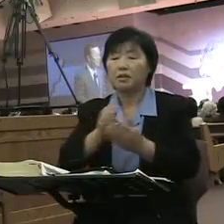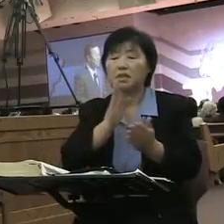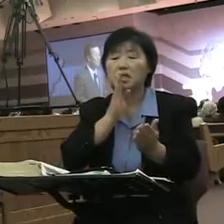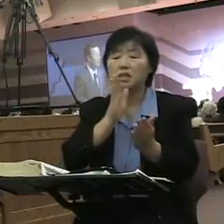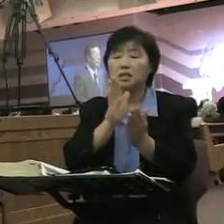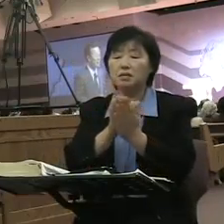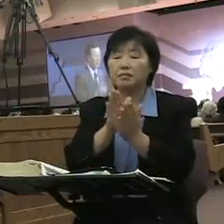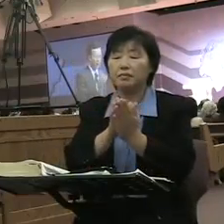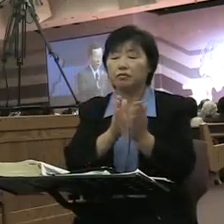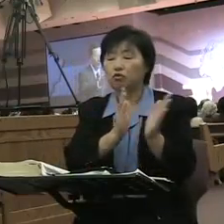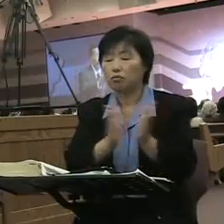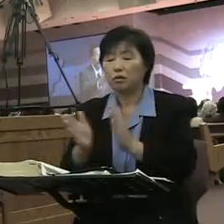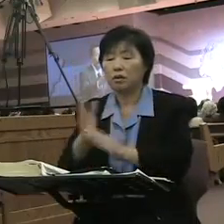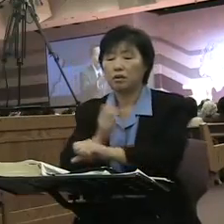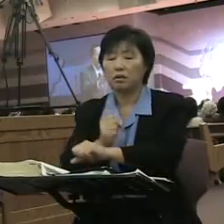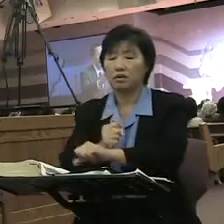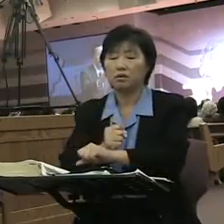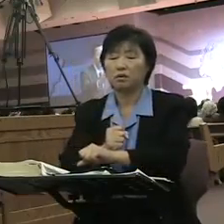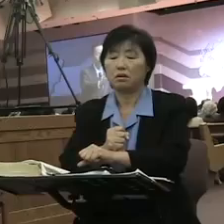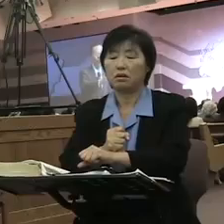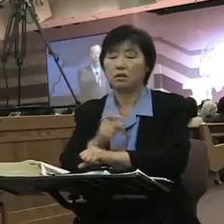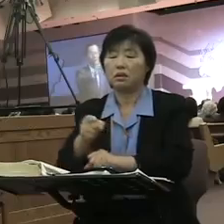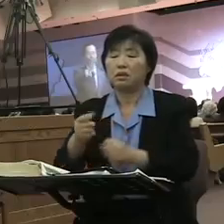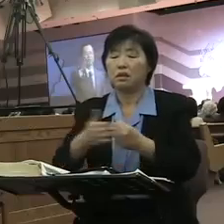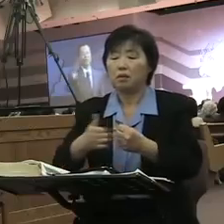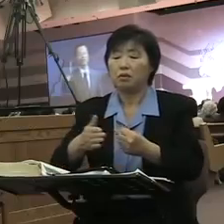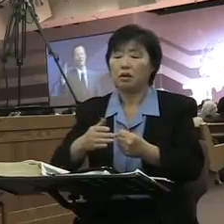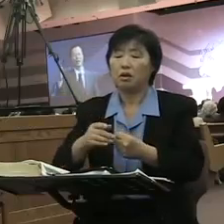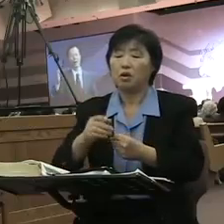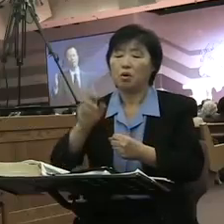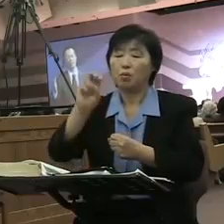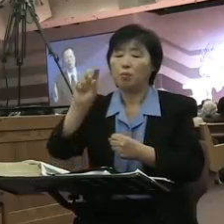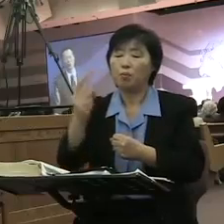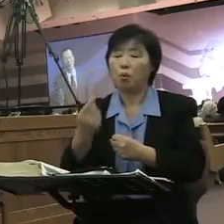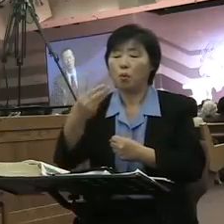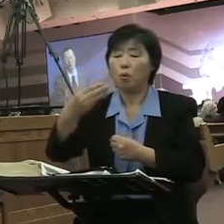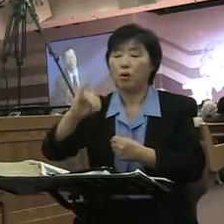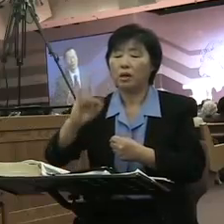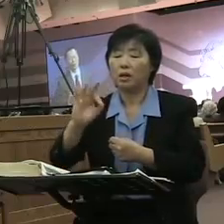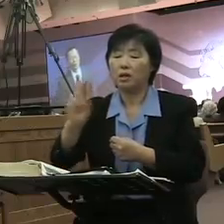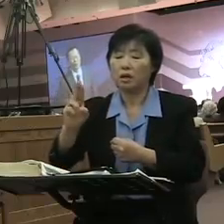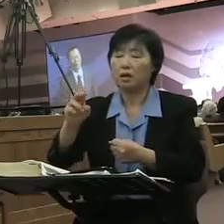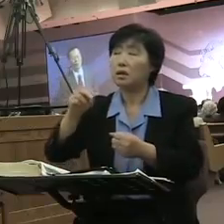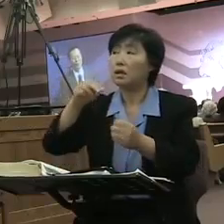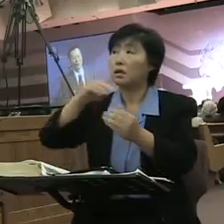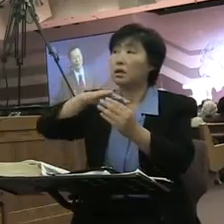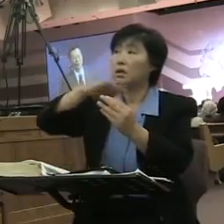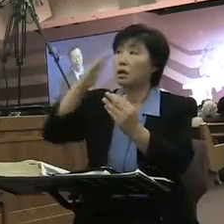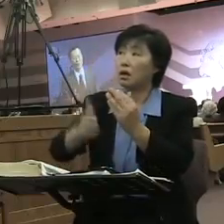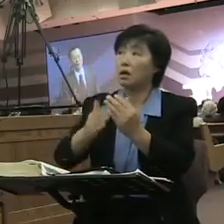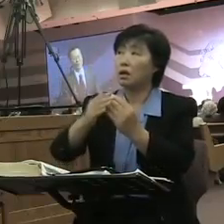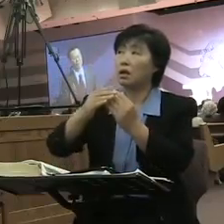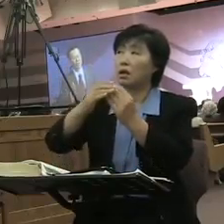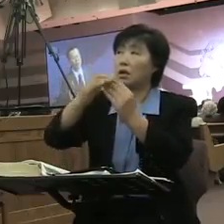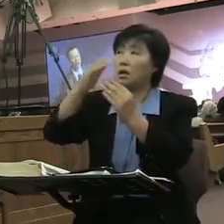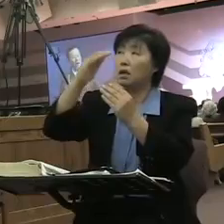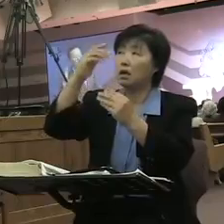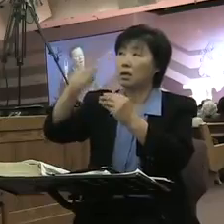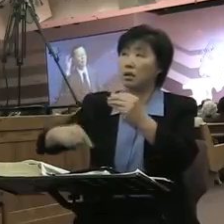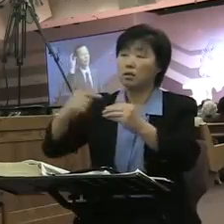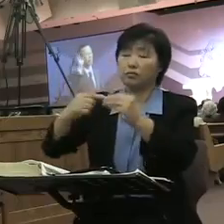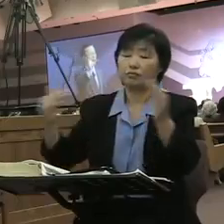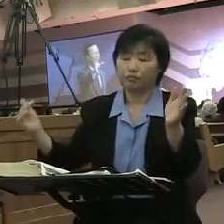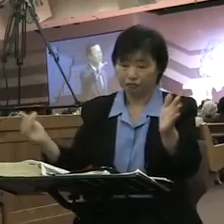준비하시리라. 그랬기 때문에 이 모든 모리아 산의 에피소드가 끝나고